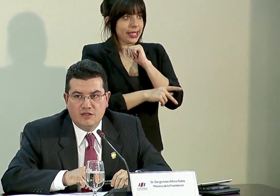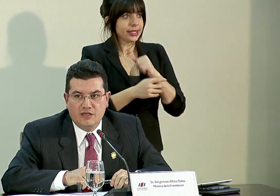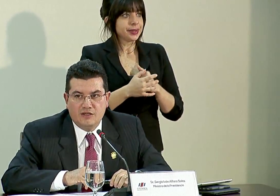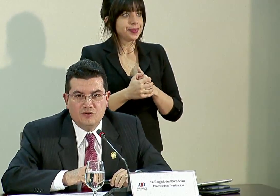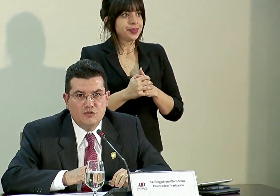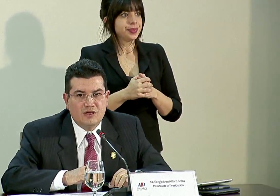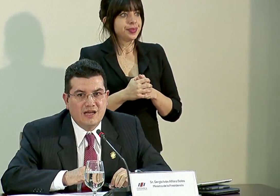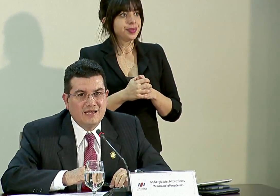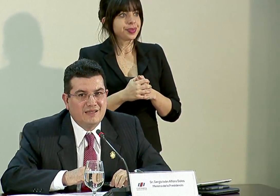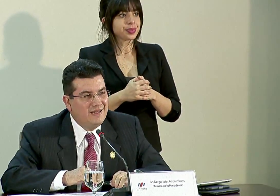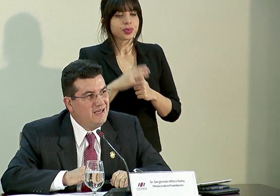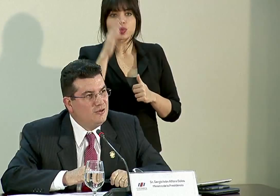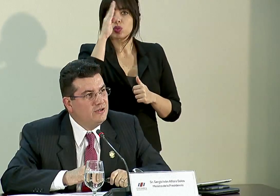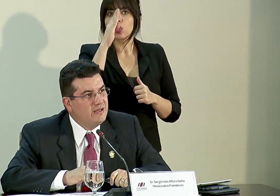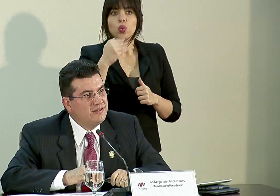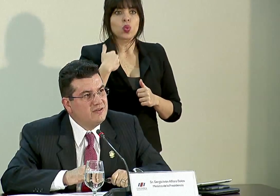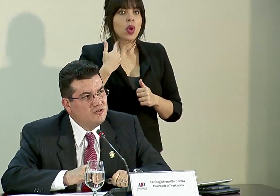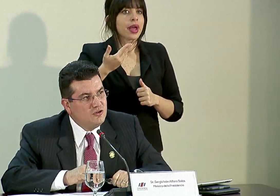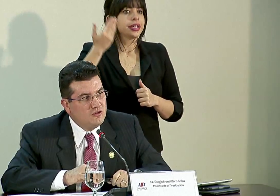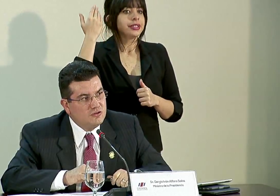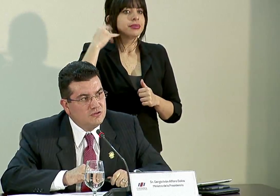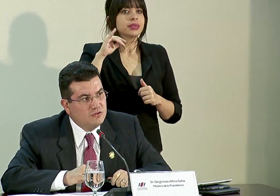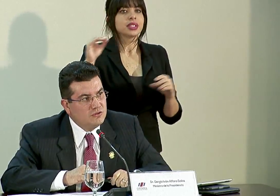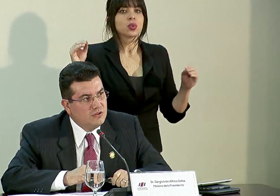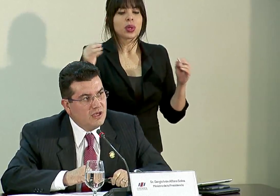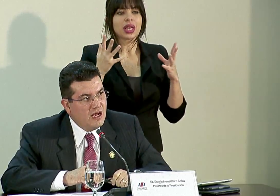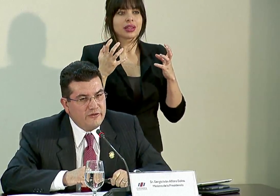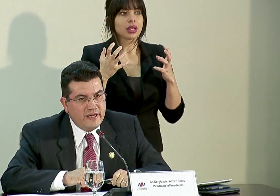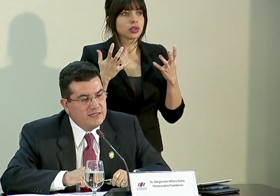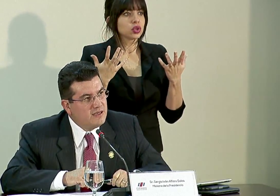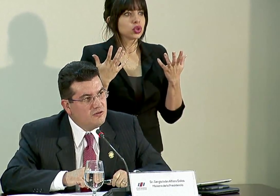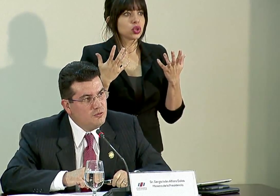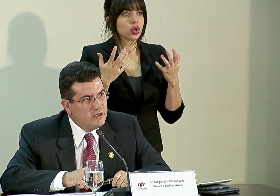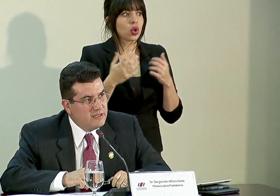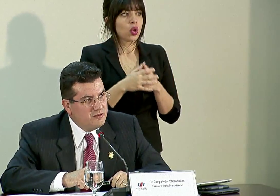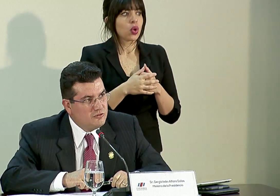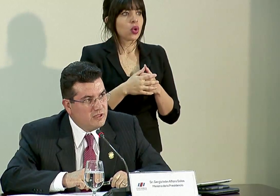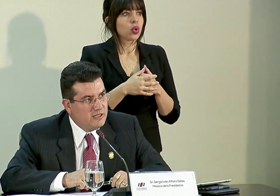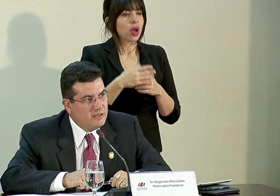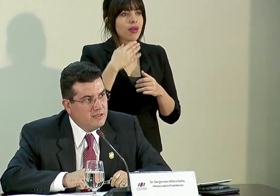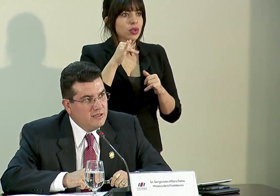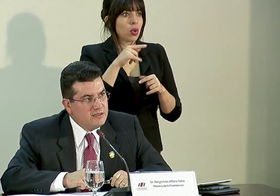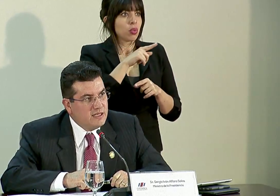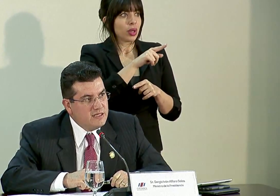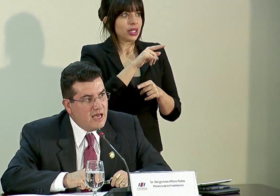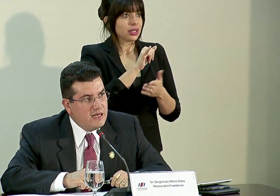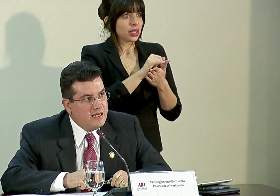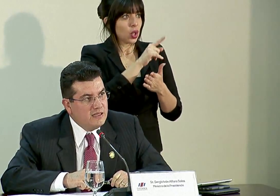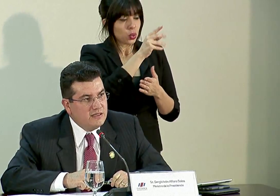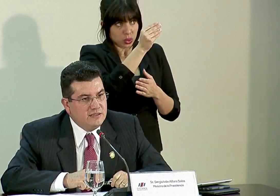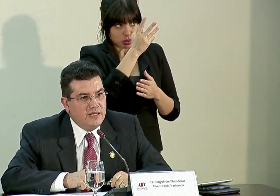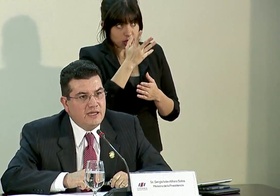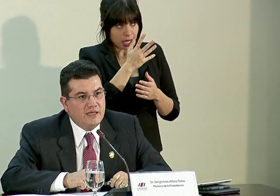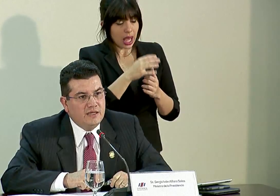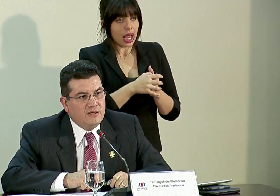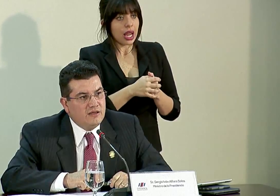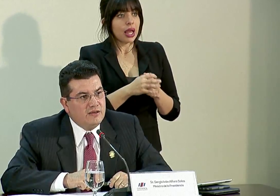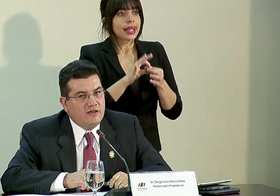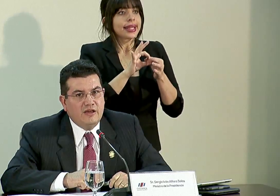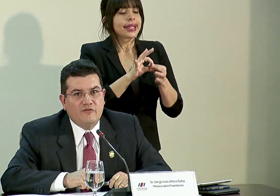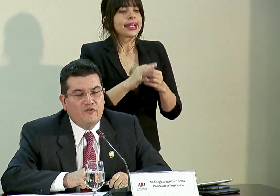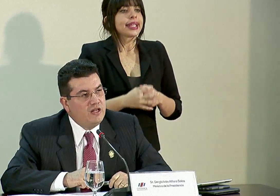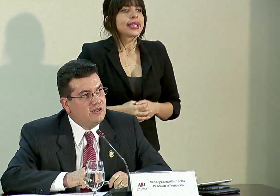nunca ha tenido una intención aviesa como esa que usted señala de